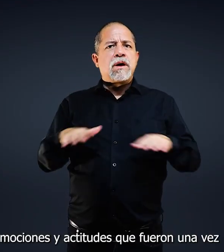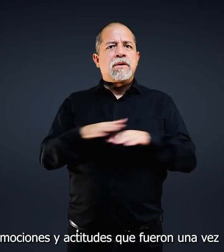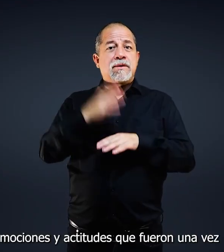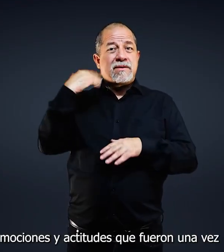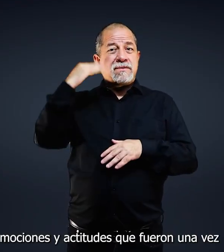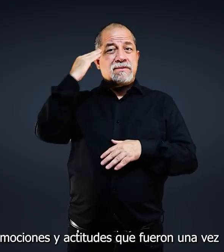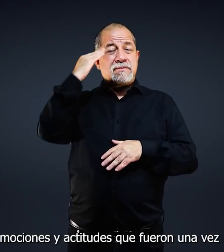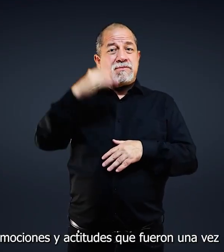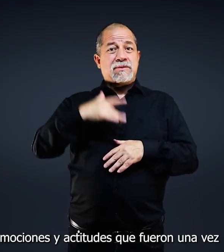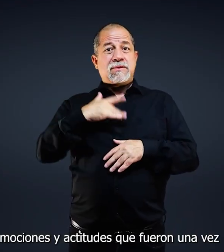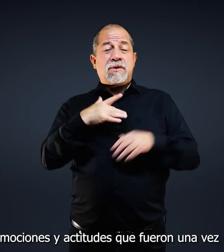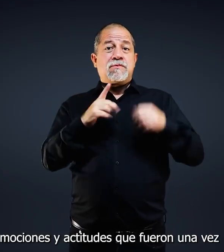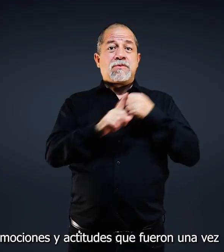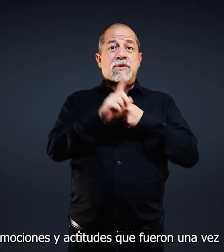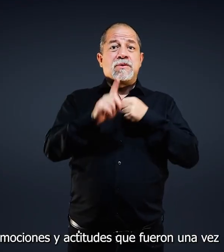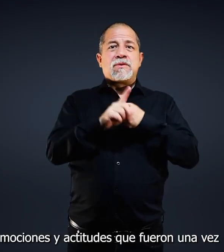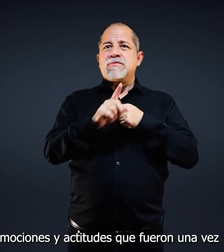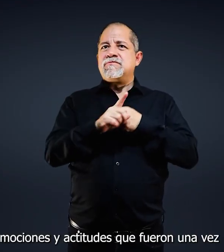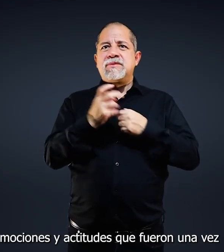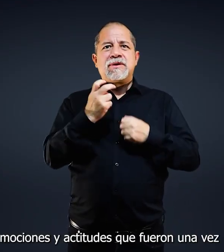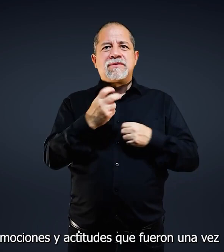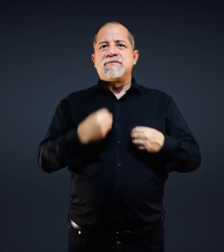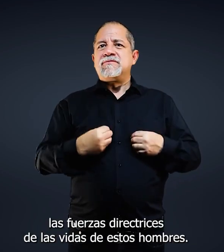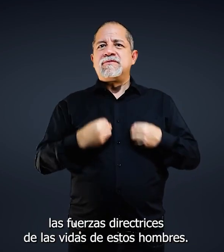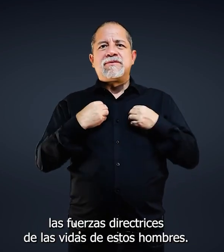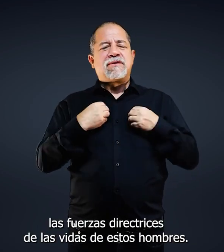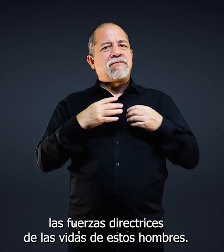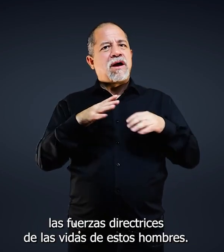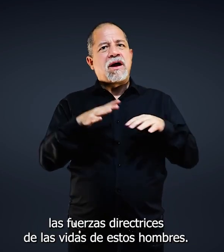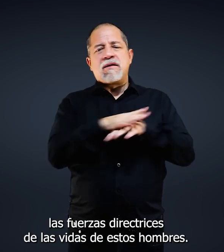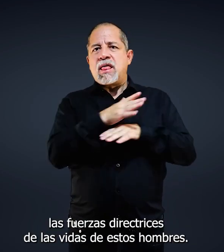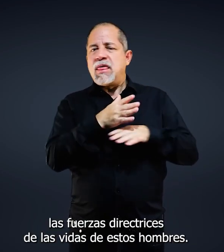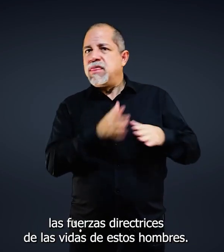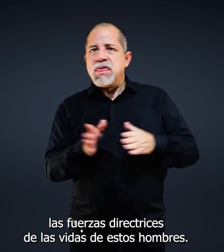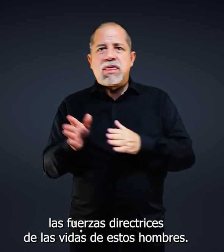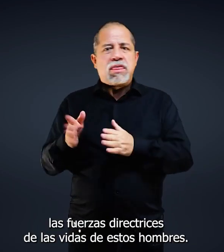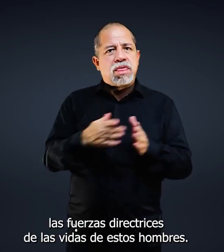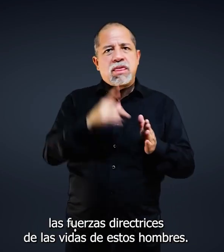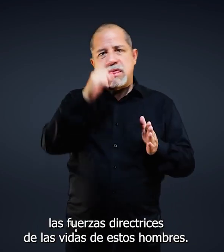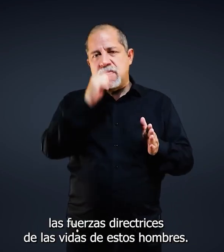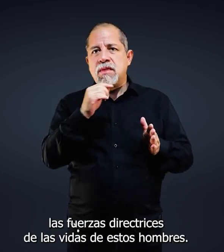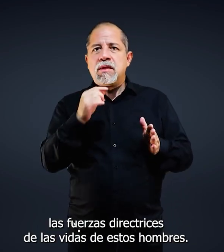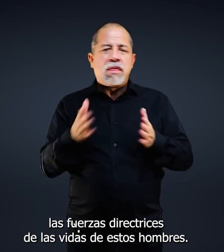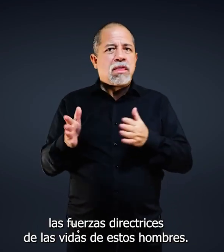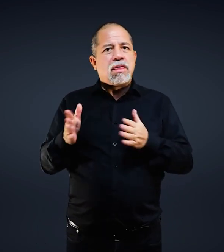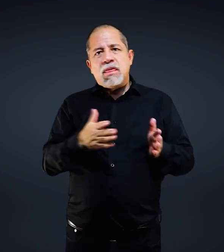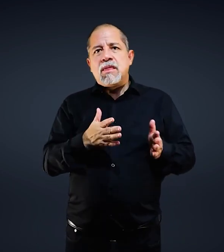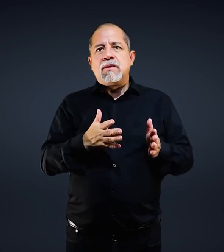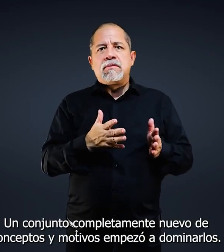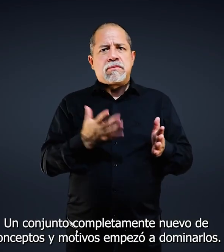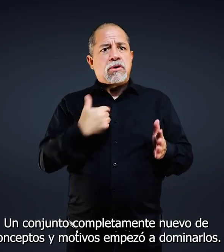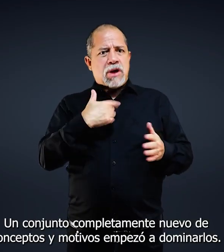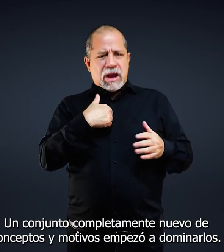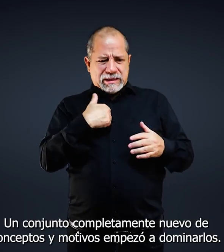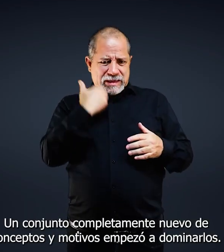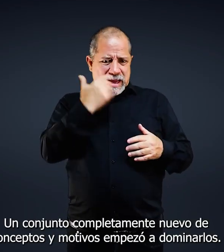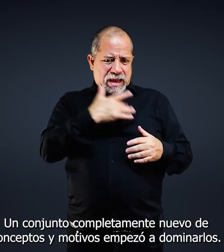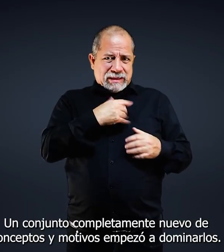emociones y actitudes que fueron una vez las fuerzas directrices de las vidas de estos hombres. Un conjunto completamente nuevo